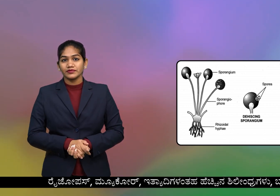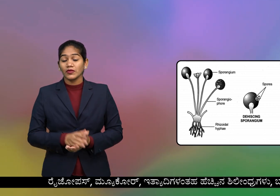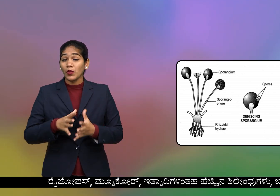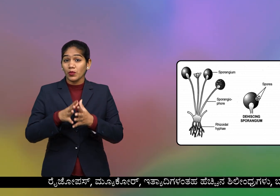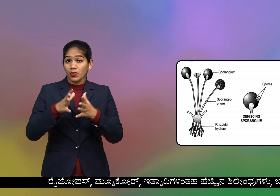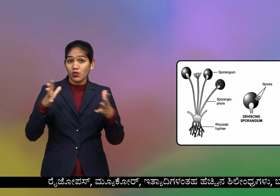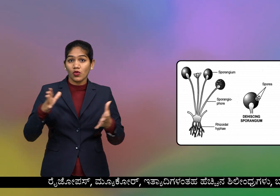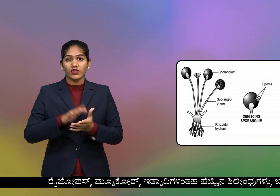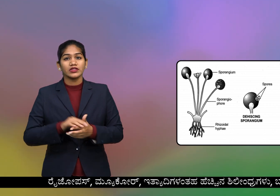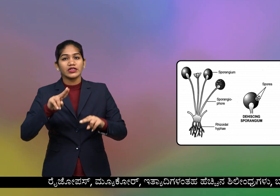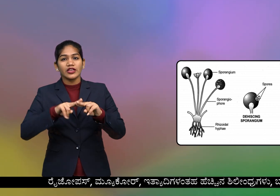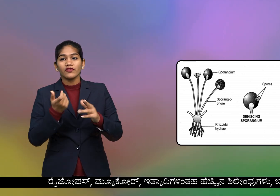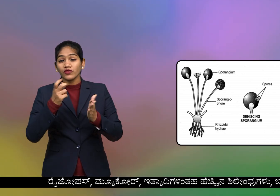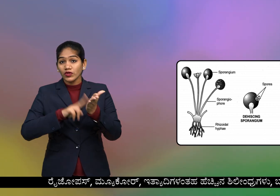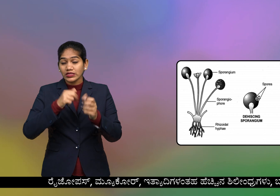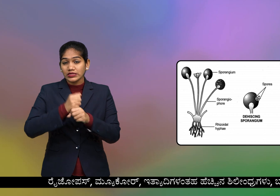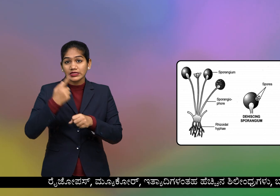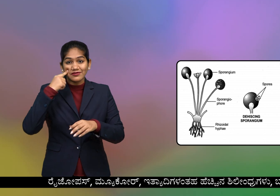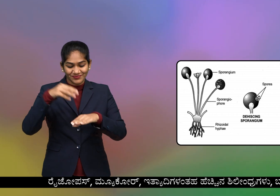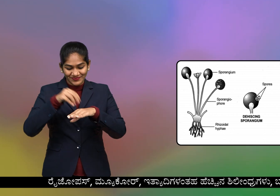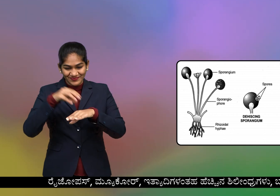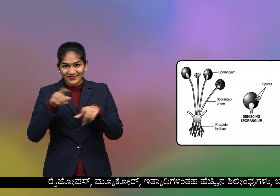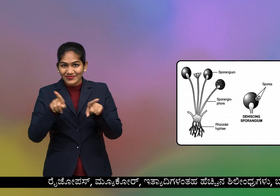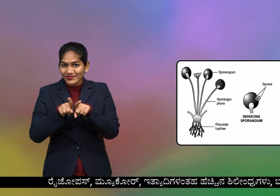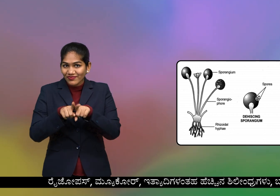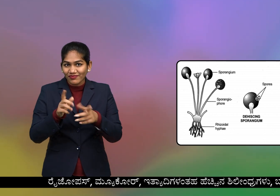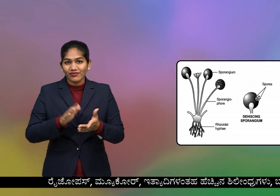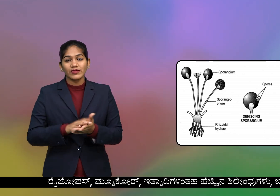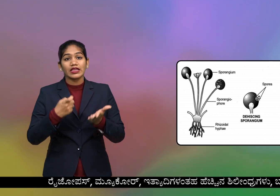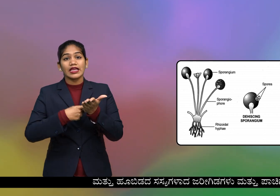ರೈಜೋಪಸ್, ಮ್ಯೂಕೋರ್ ಇತ್ಯಾದಿಗಳಂತಹ ಹೆಚ್ಚಿನ ಶಿಲೀಂಧ್ರಗಳು, ಬ್ಯಾಕ್ಟೀರಿಯಾಗಳು ಮತ್ತು